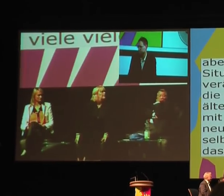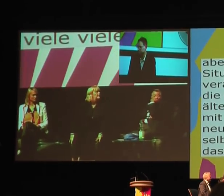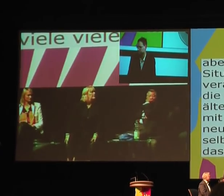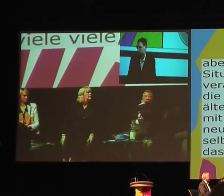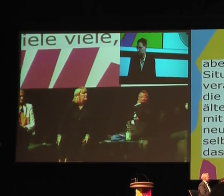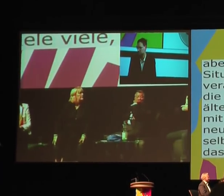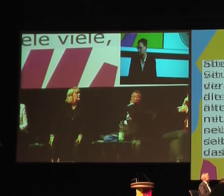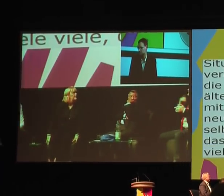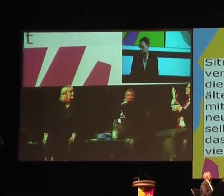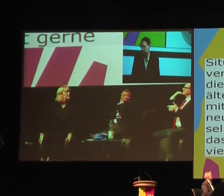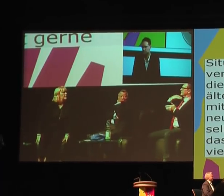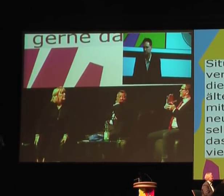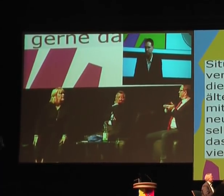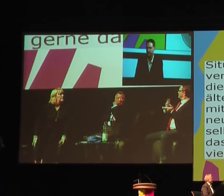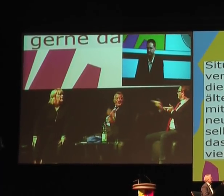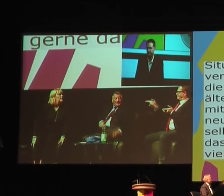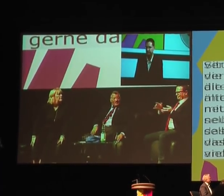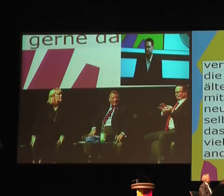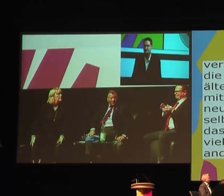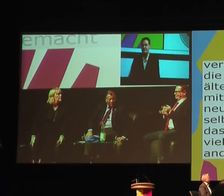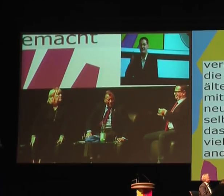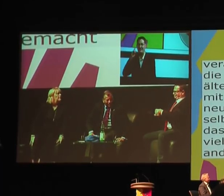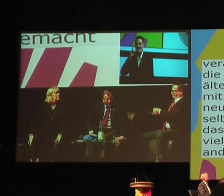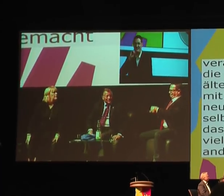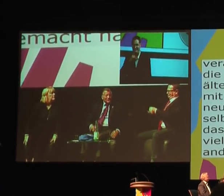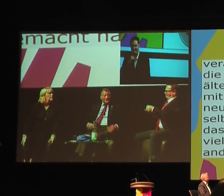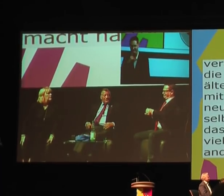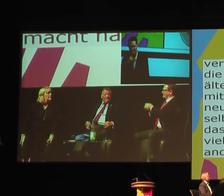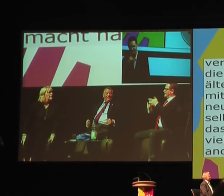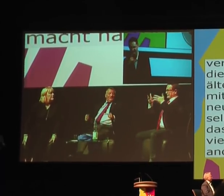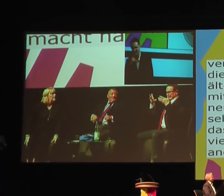gemacht hätten, das nicht machen konnten, aber was heute Gehörlosen durchaus möglich wäre.